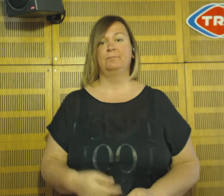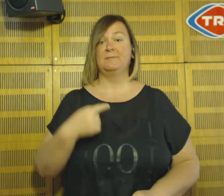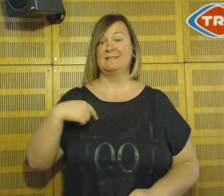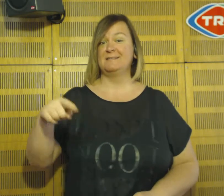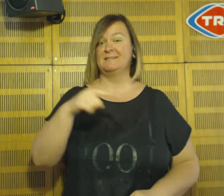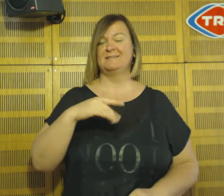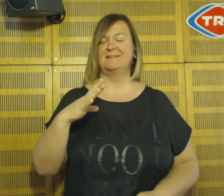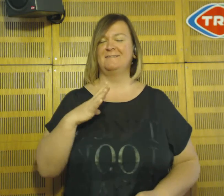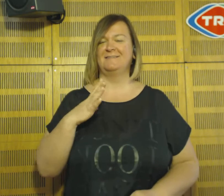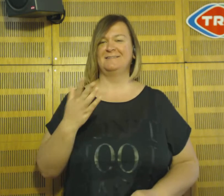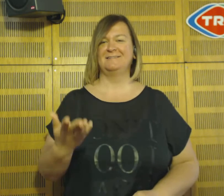Biz de varız.